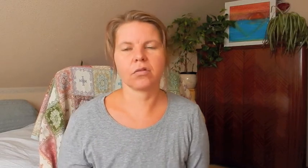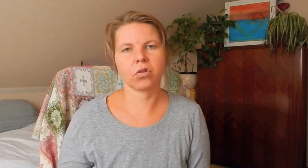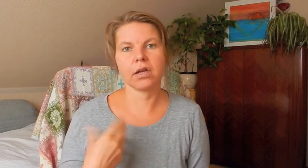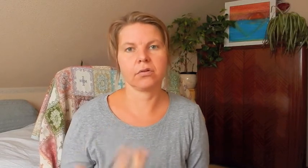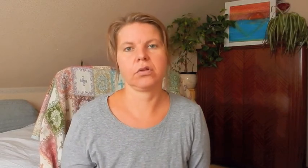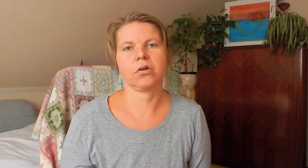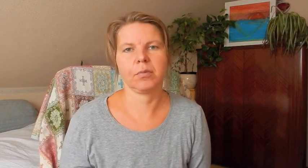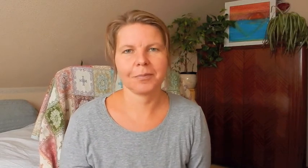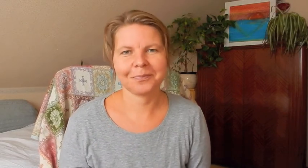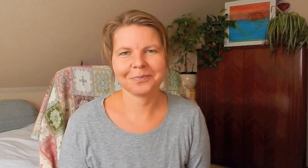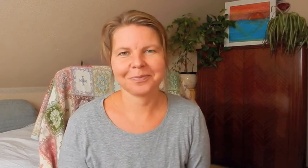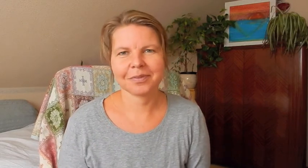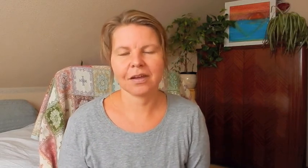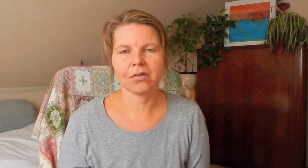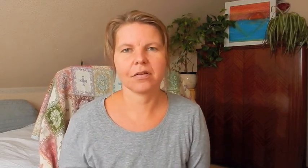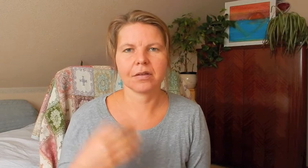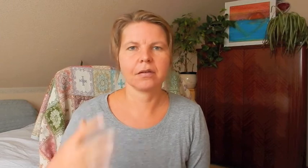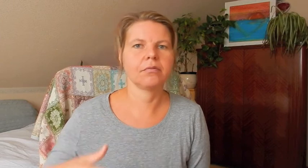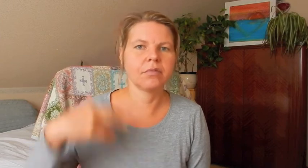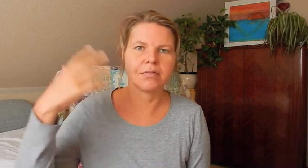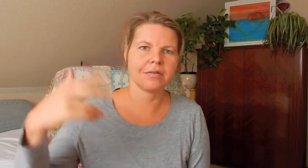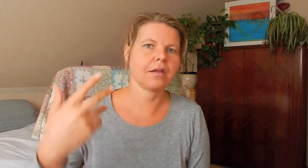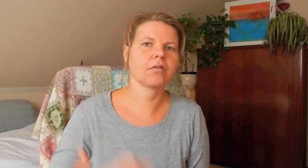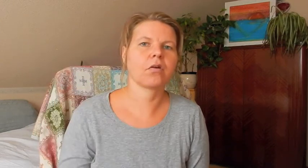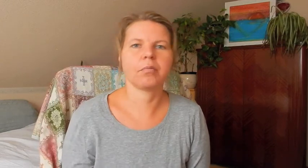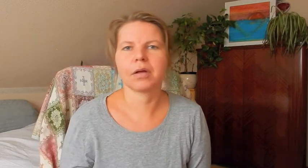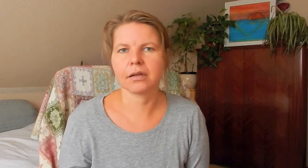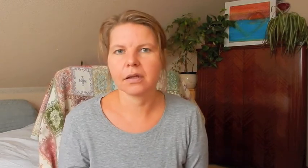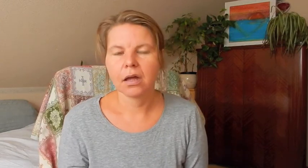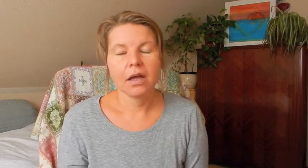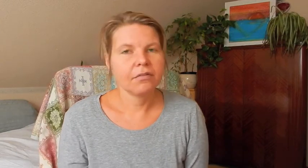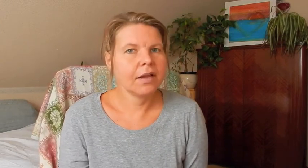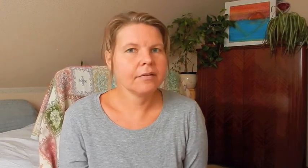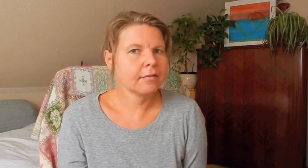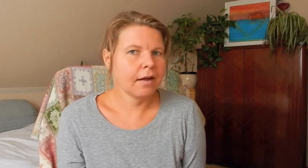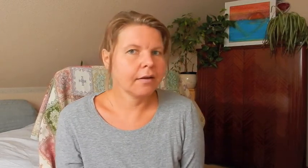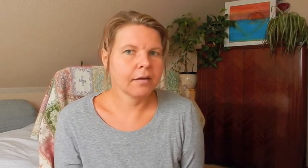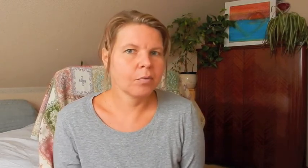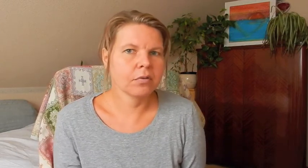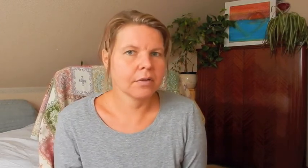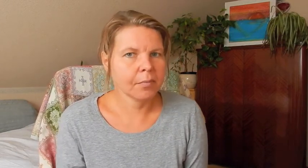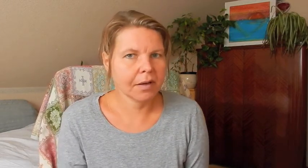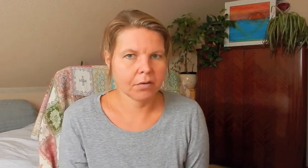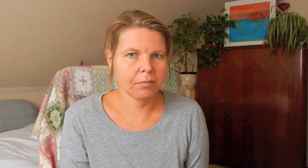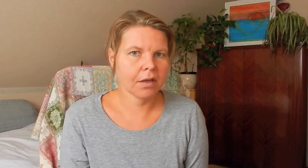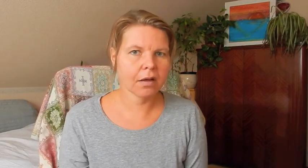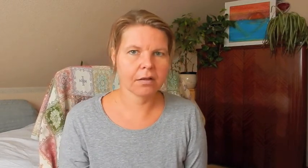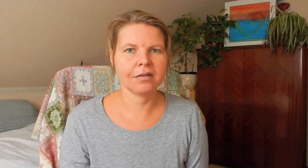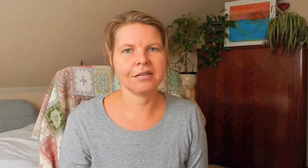ich schneller durchkomme. Ja, und dass dann wieder was anderes kommen kann. Vielleicht ist einer der Punkte dabei oder mehrere, die